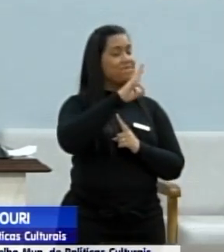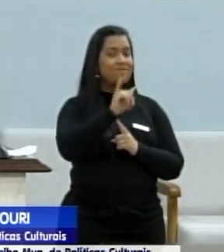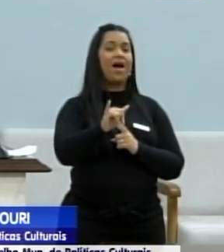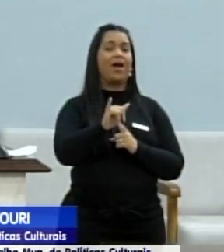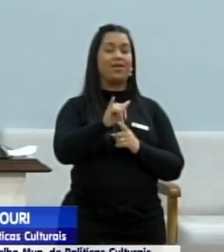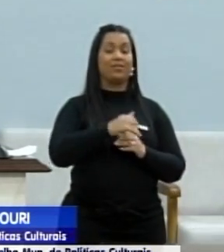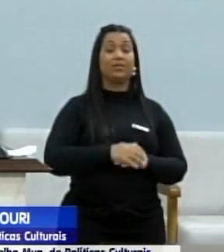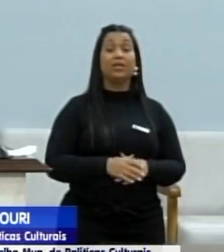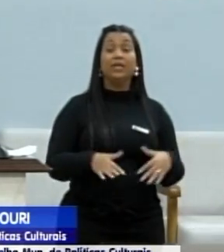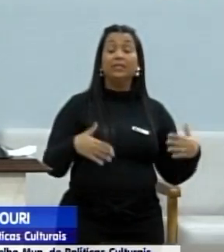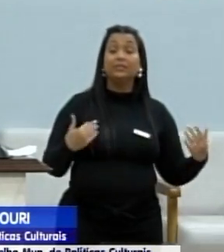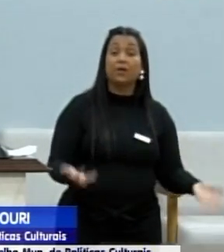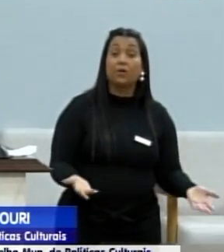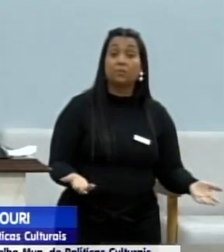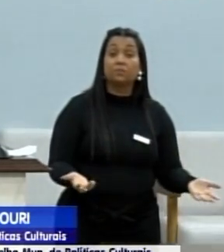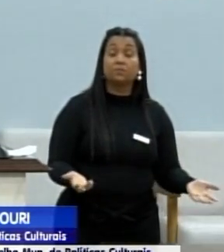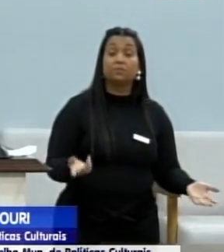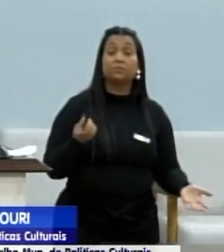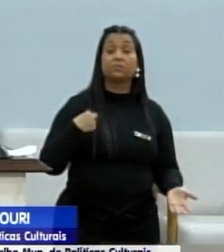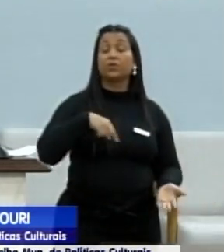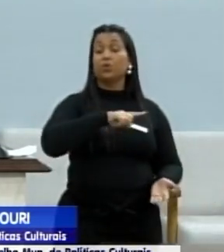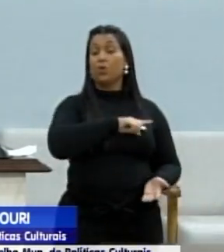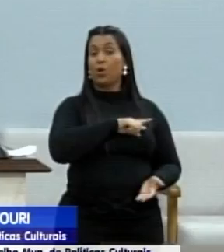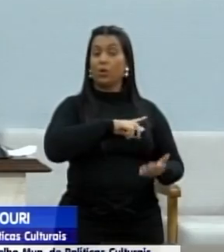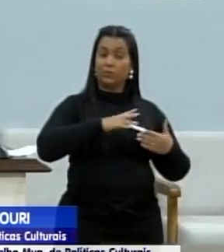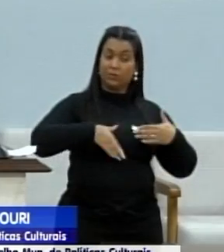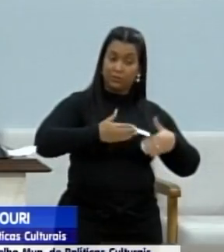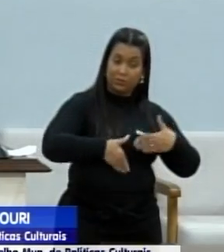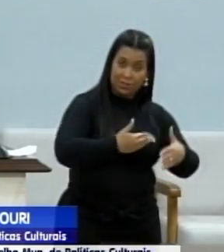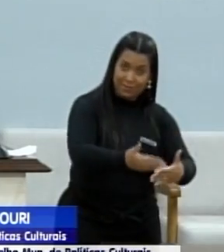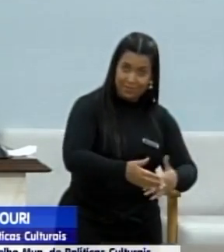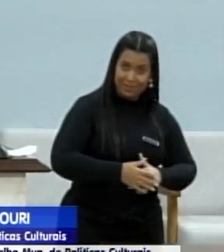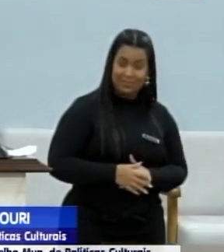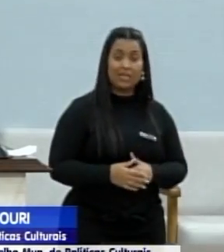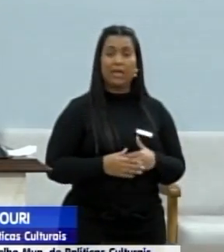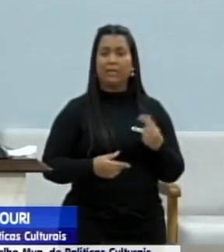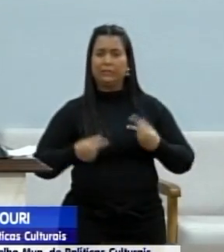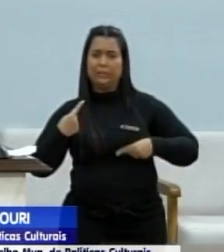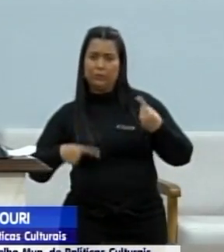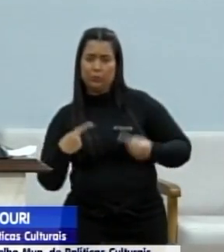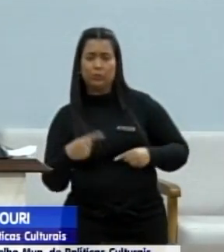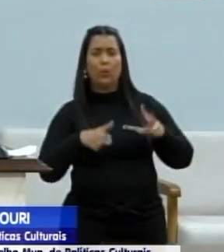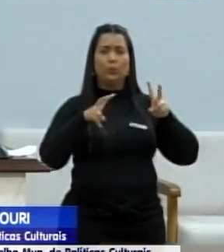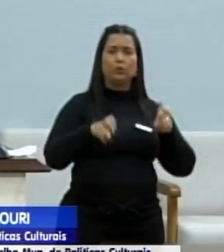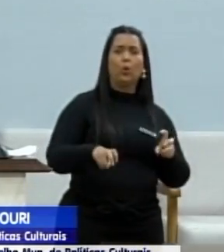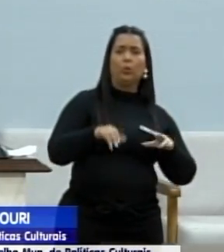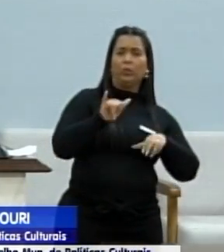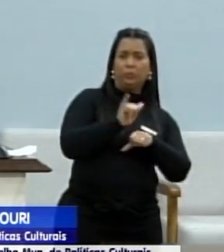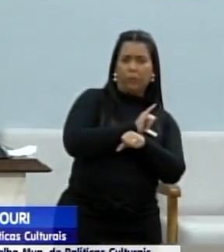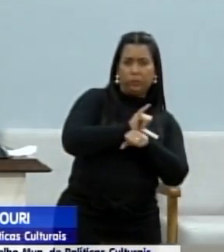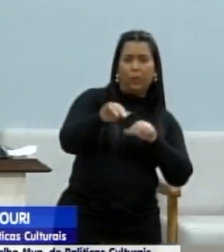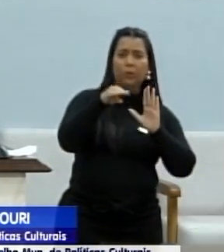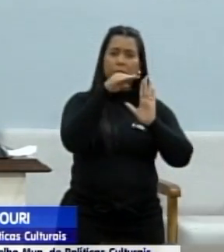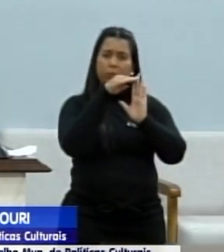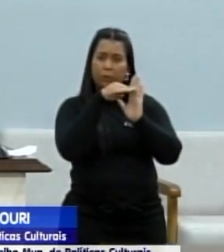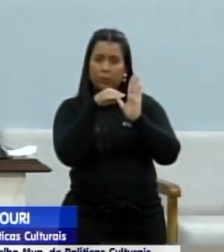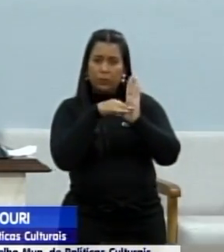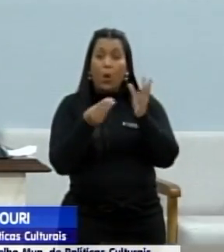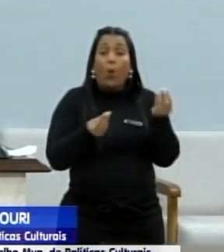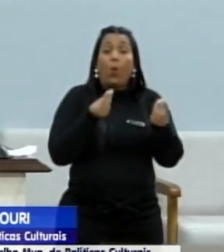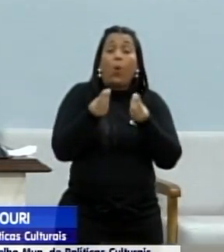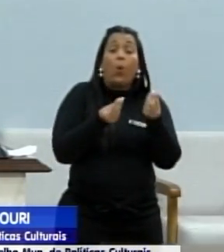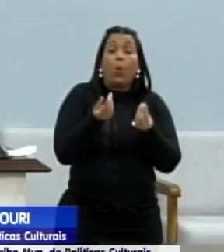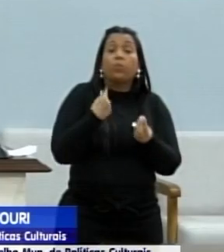eixo. E dessa forma, como a gente avança, né, nessa discussão sobre planejamento, sobre orçamento e como a